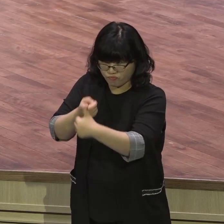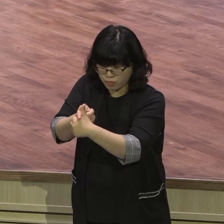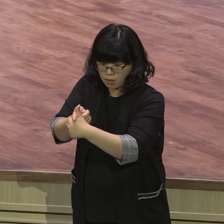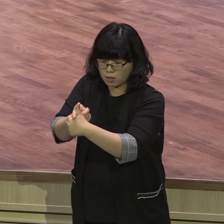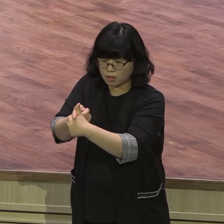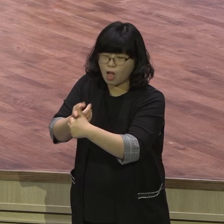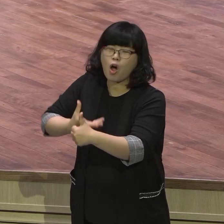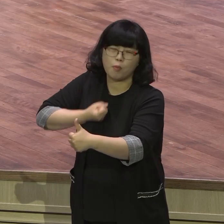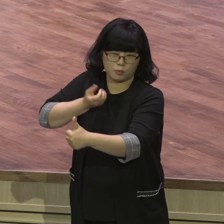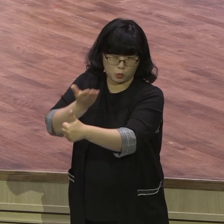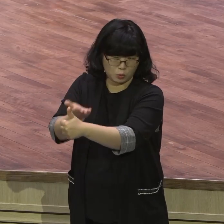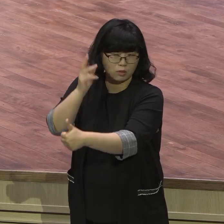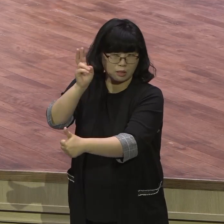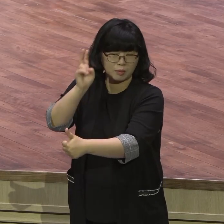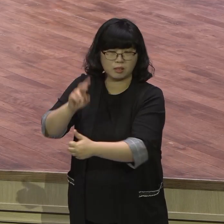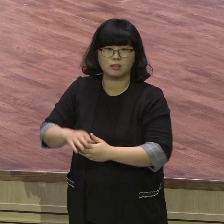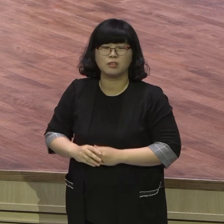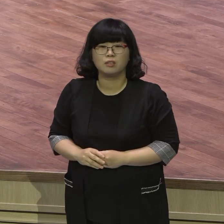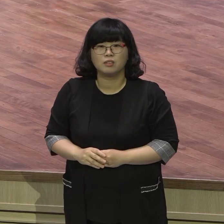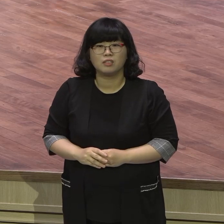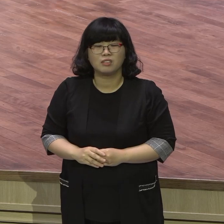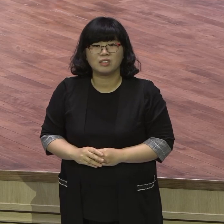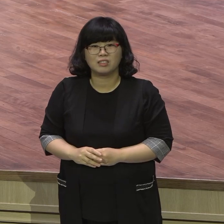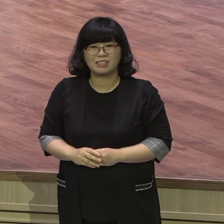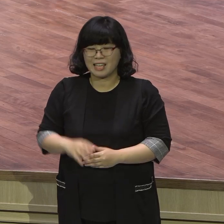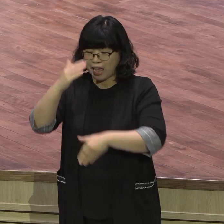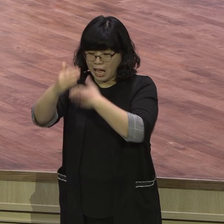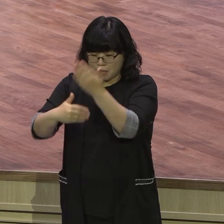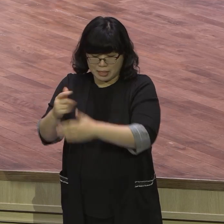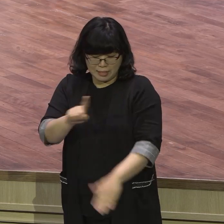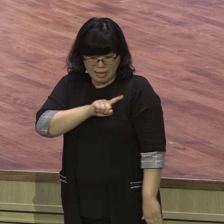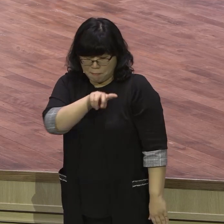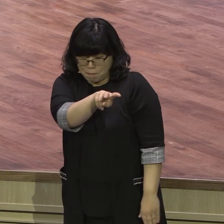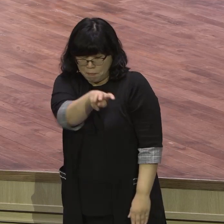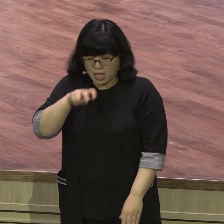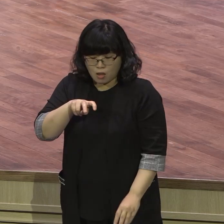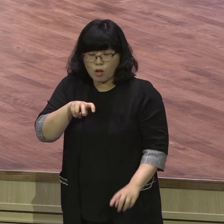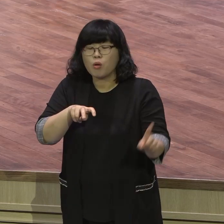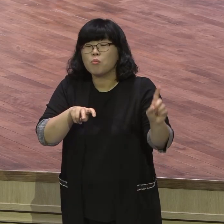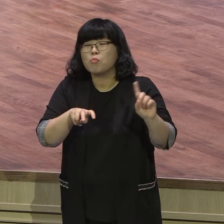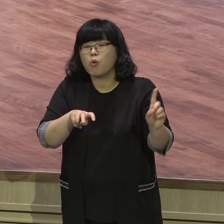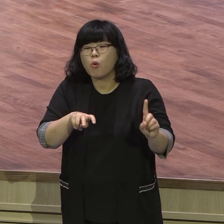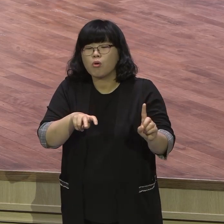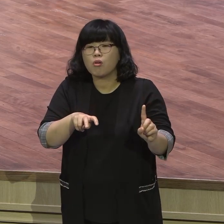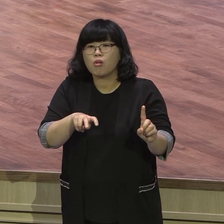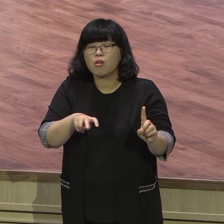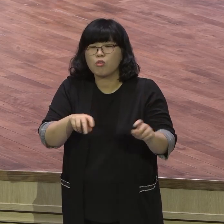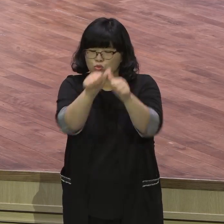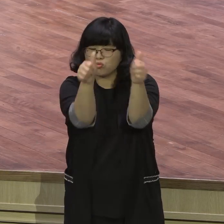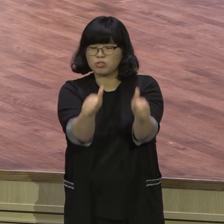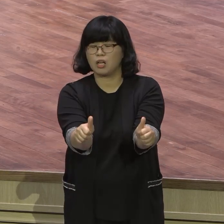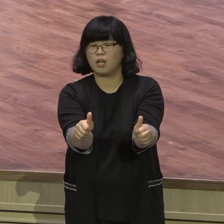그것도 하나님이 가장 싫어하는 방향으로 아론을 몰아칩니다.